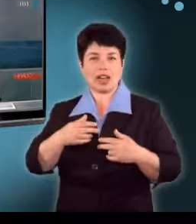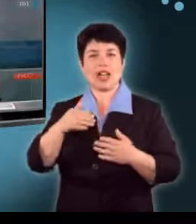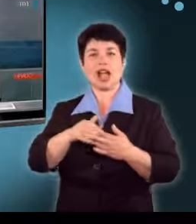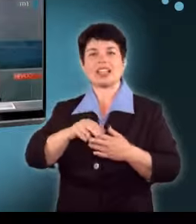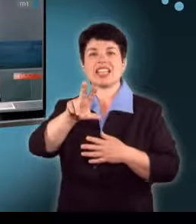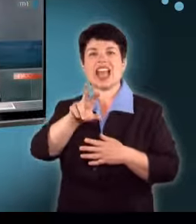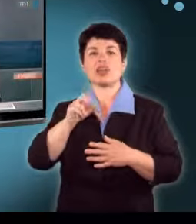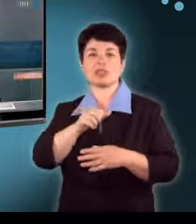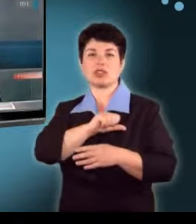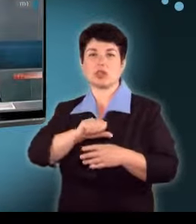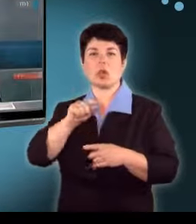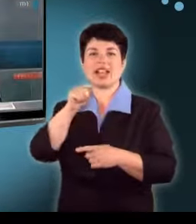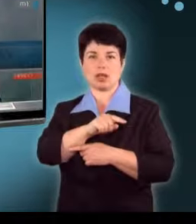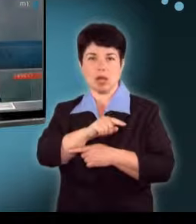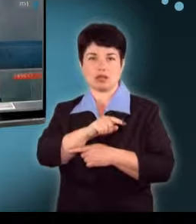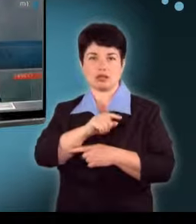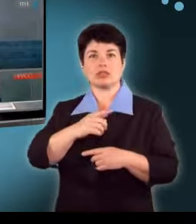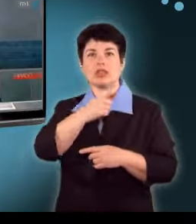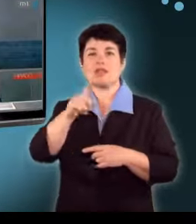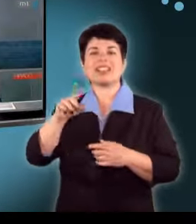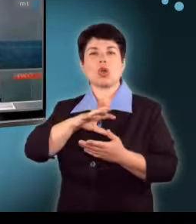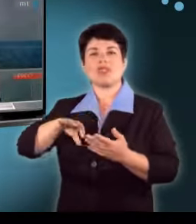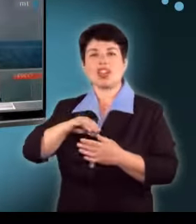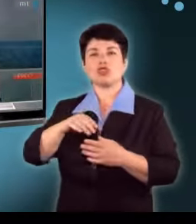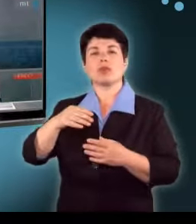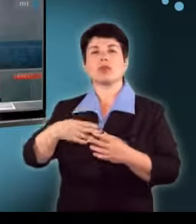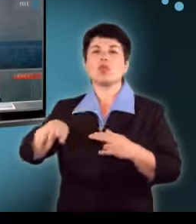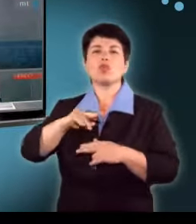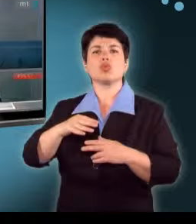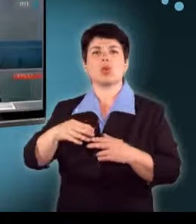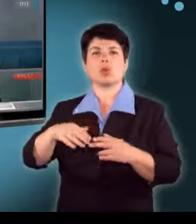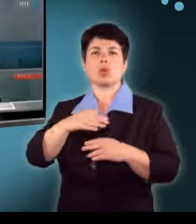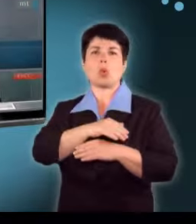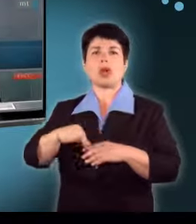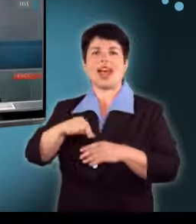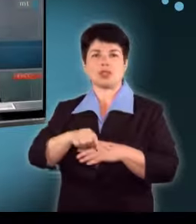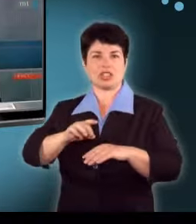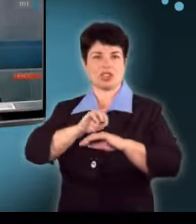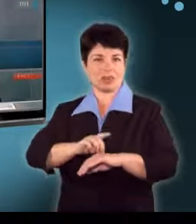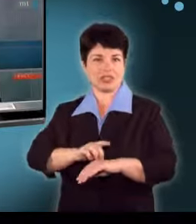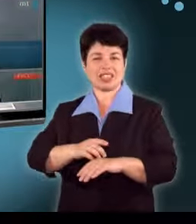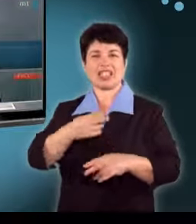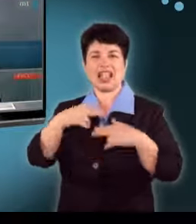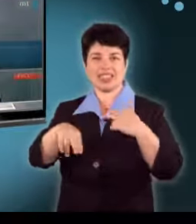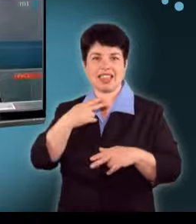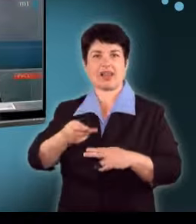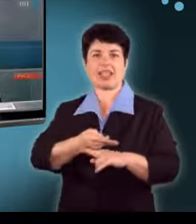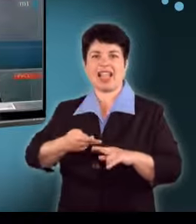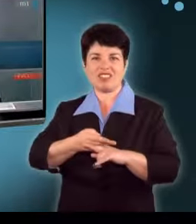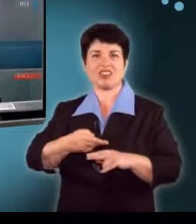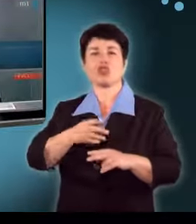városban újabb korlátozásokat vezettek be. Az éttermekben és a kávézókban mostantól csak elvitelre lehet ételt